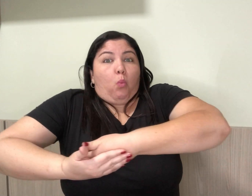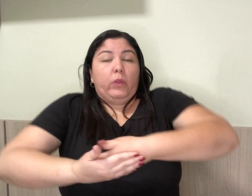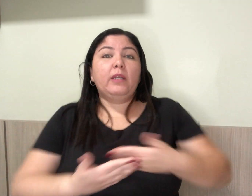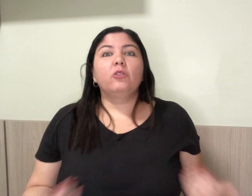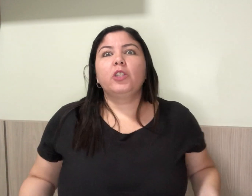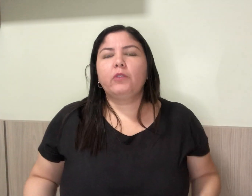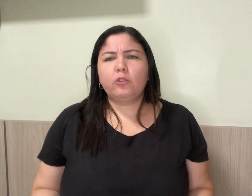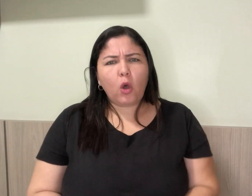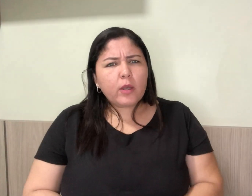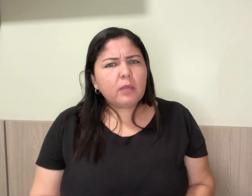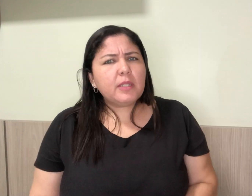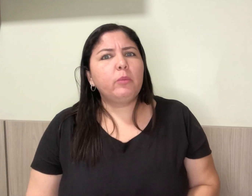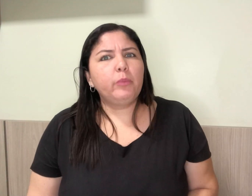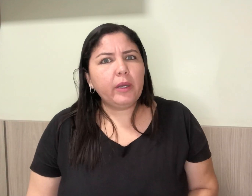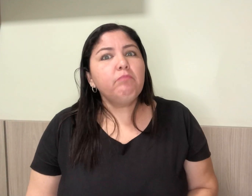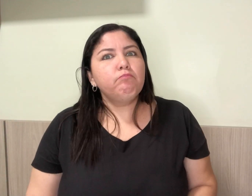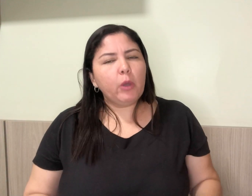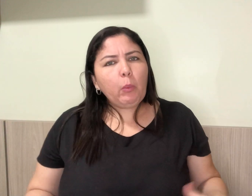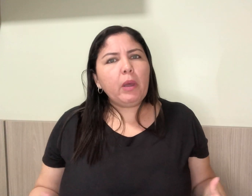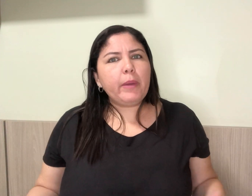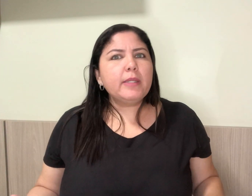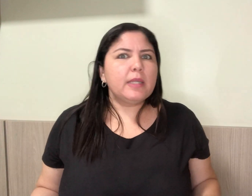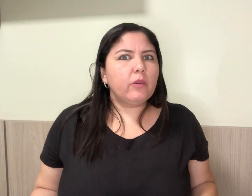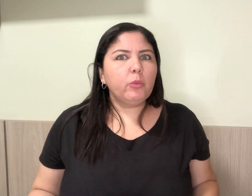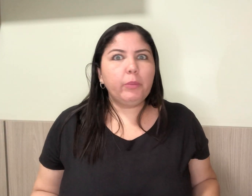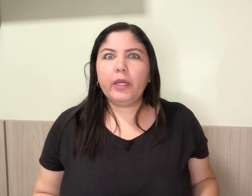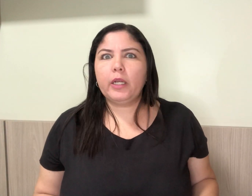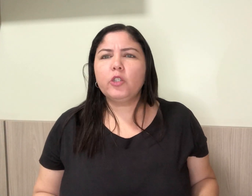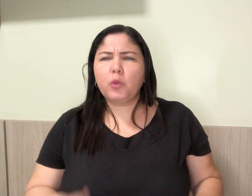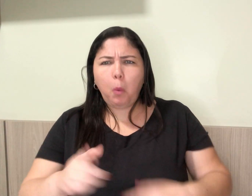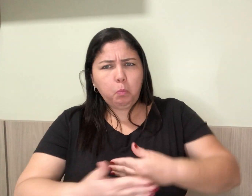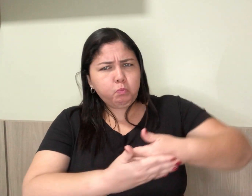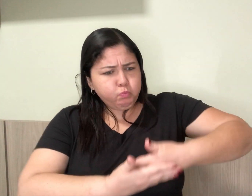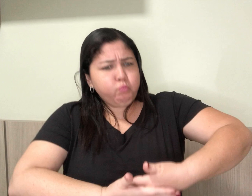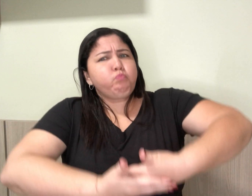né? Então eu chego e falo, nossa, mas seu bebê é um bebezão, é um bebê grande,